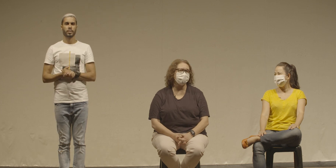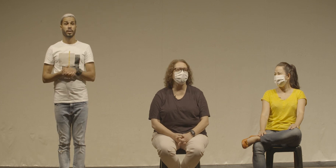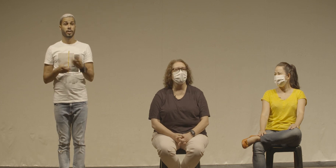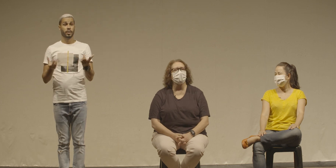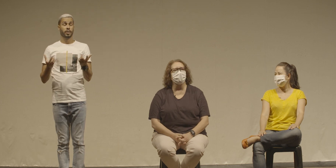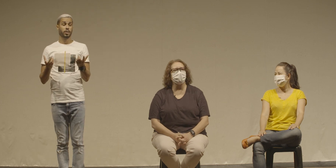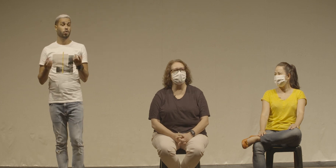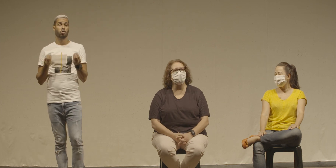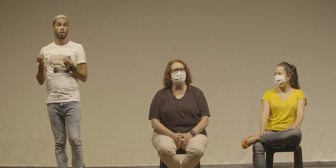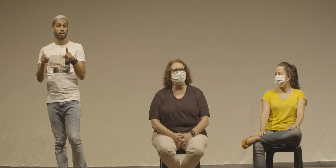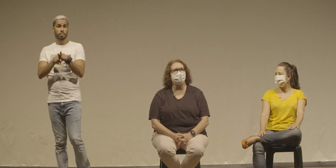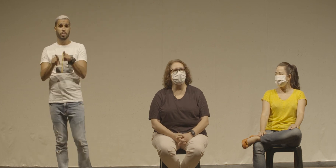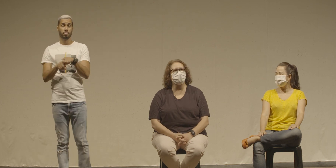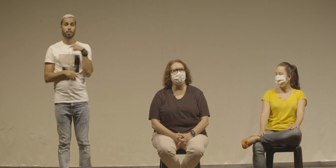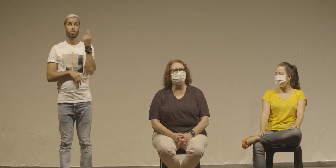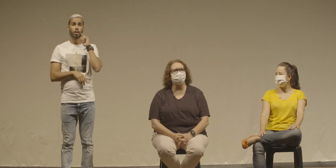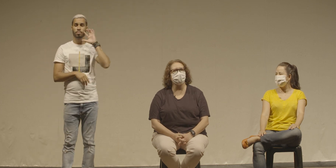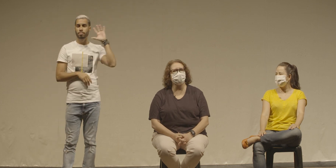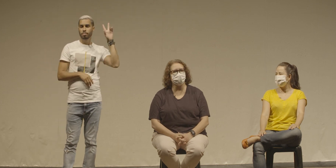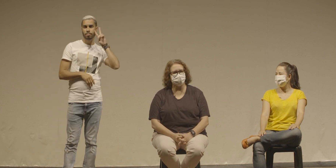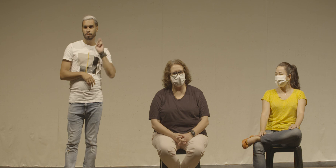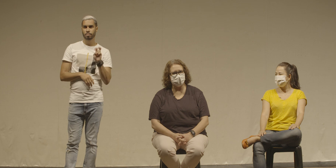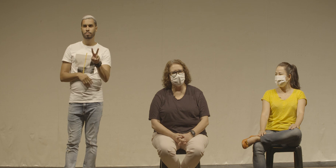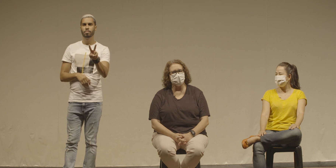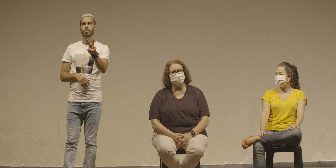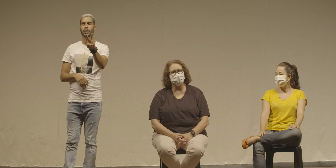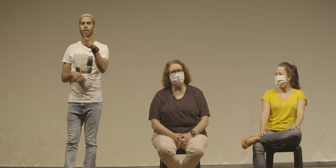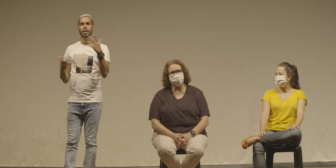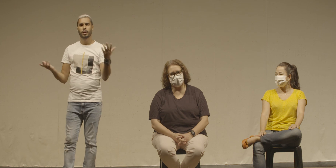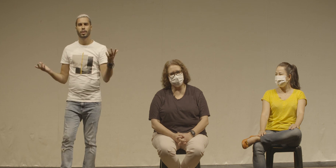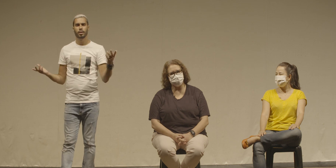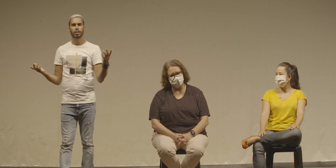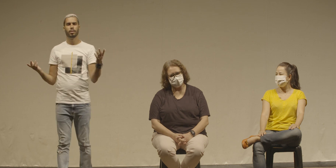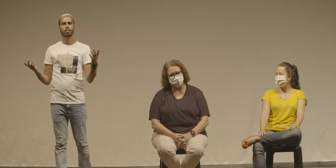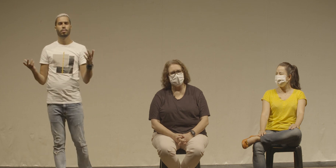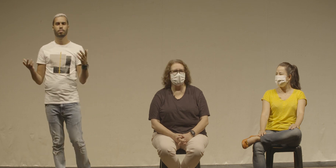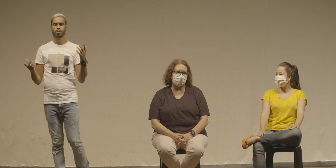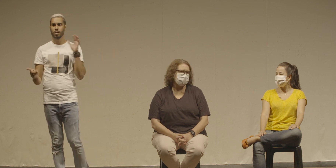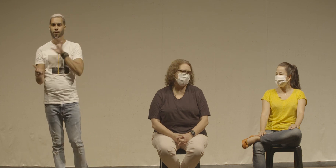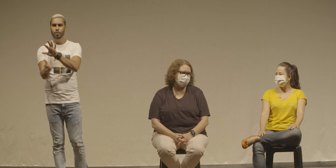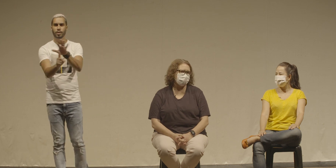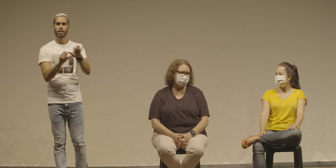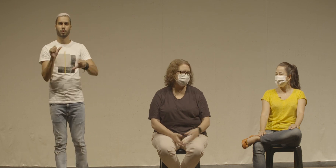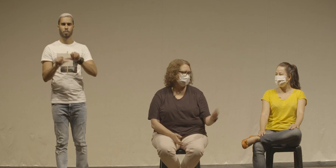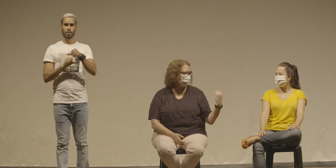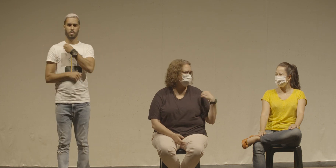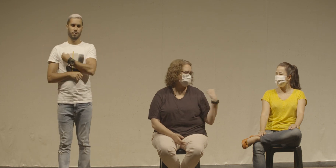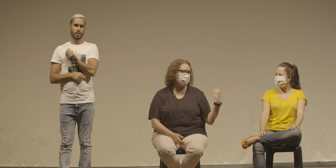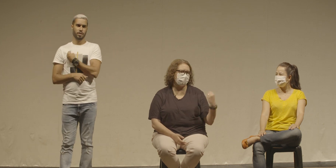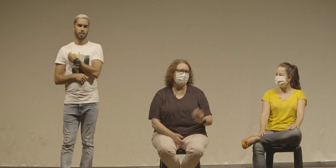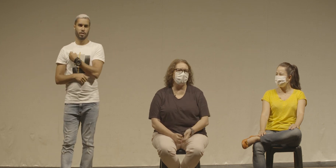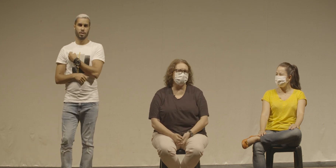olhar, fazer com que essa voz seja ouvida e transforme vidas, assim como as nossas, porque